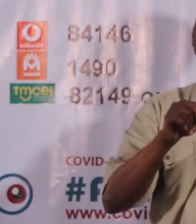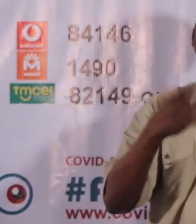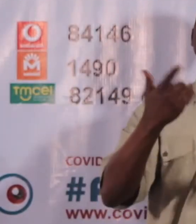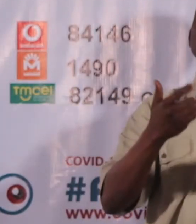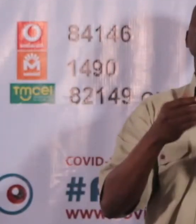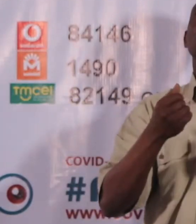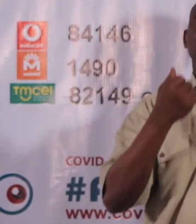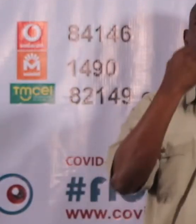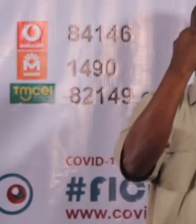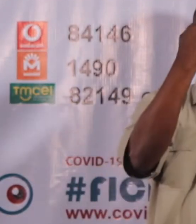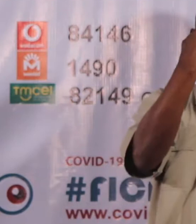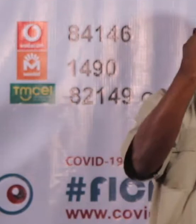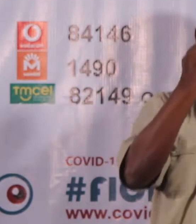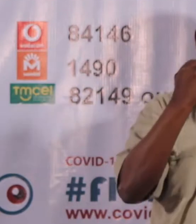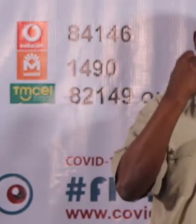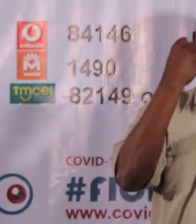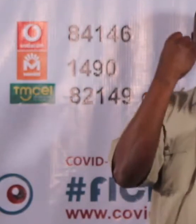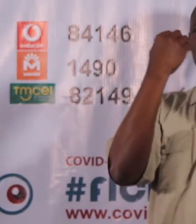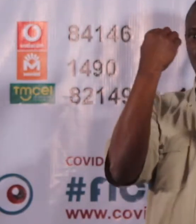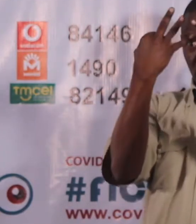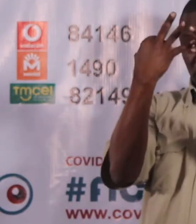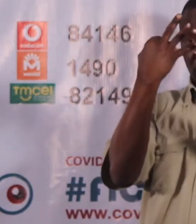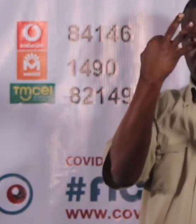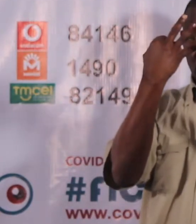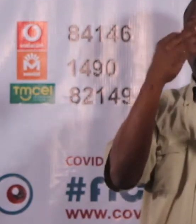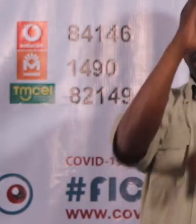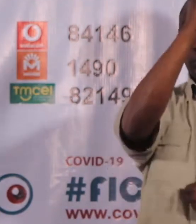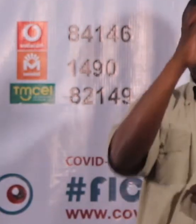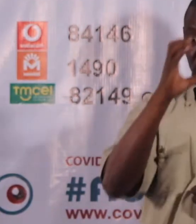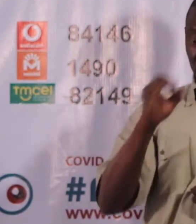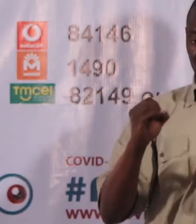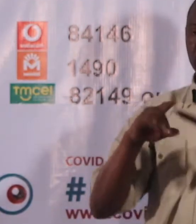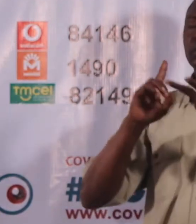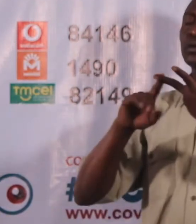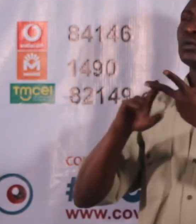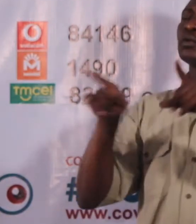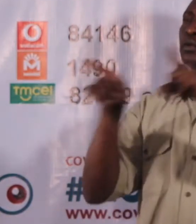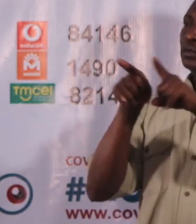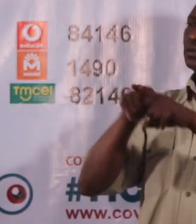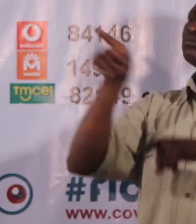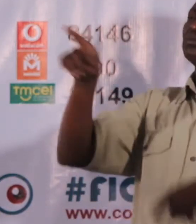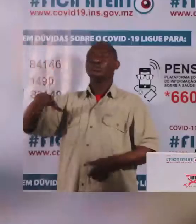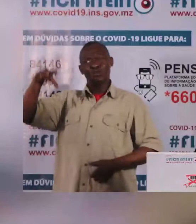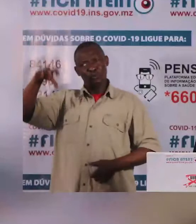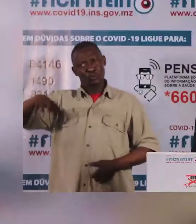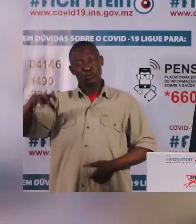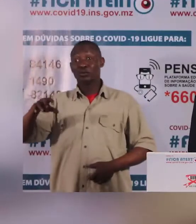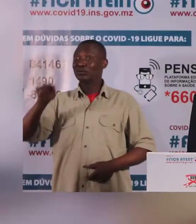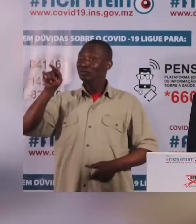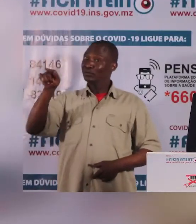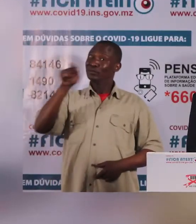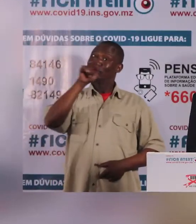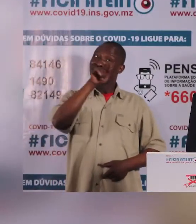Congo 6%, portanto mais de 90% dos casos da nossa região vêm destes dois países. Eu